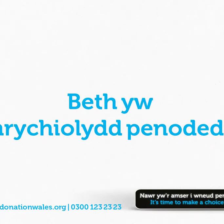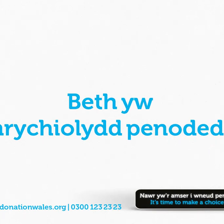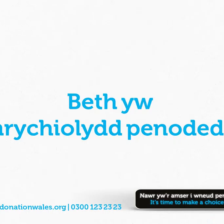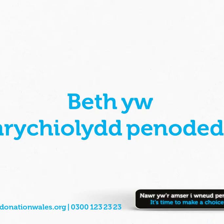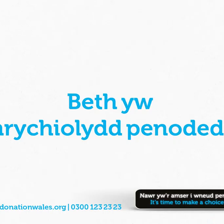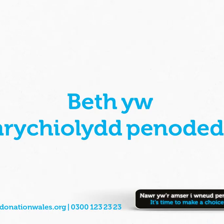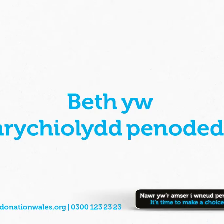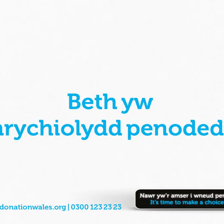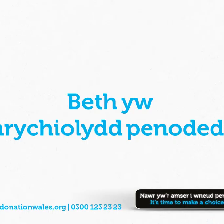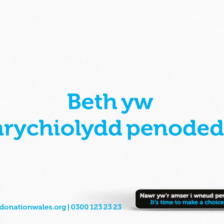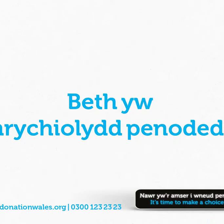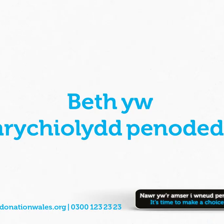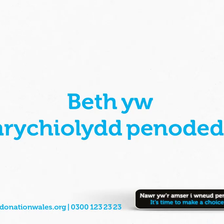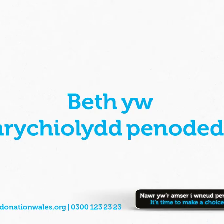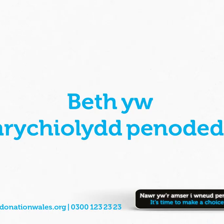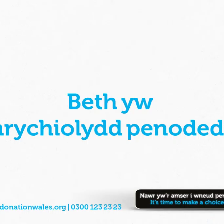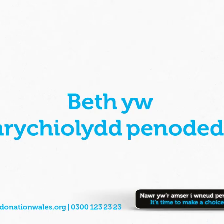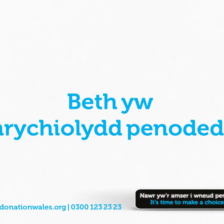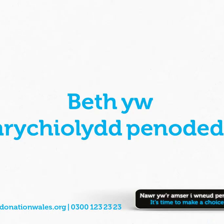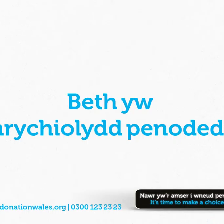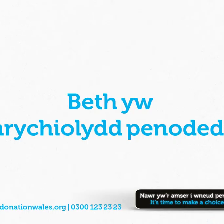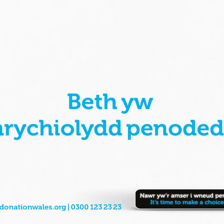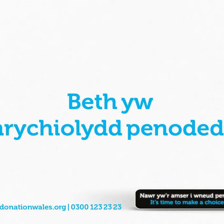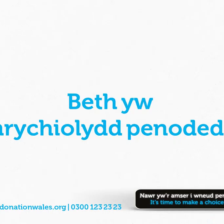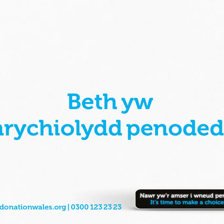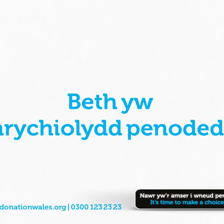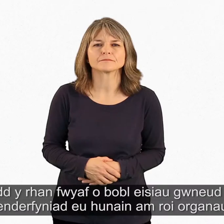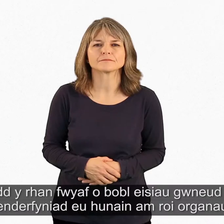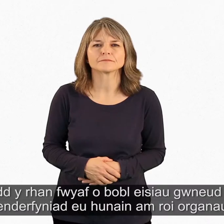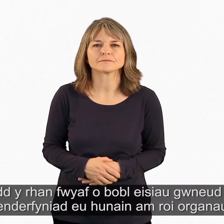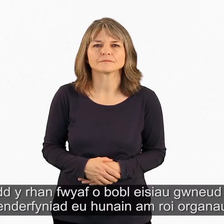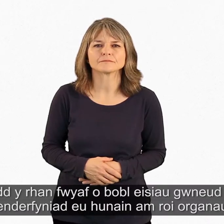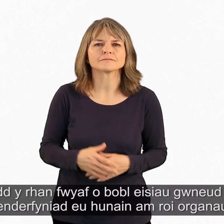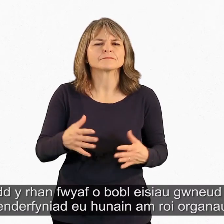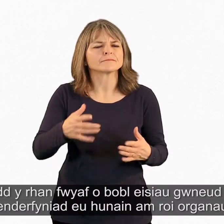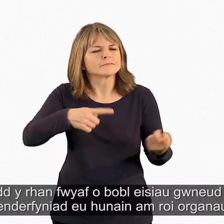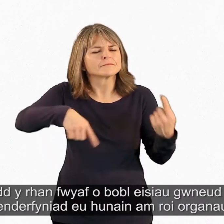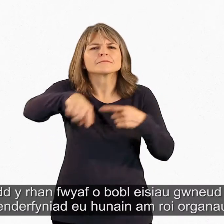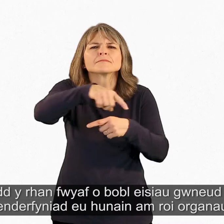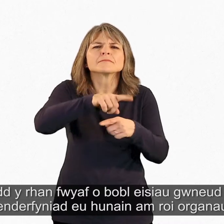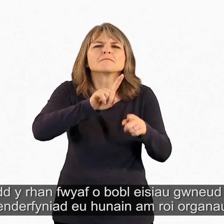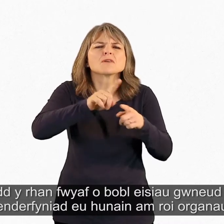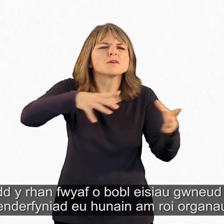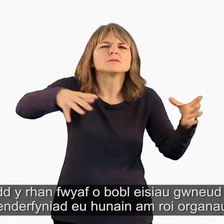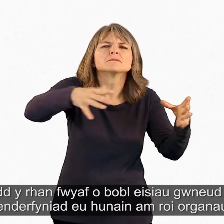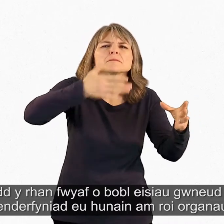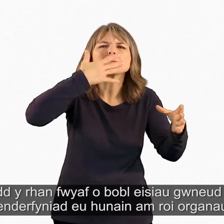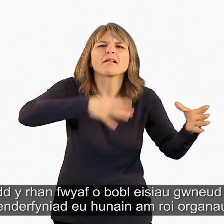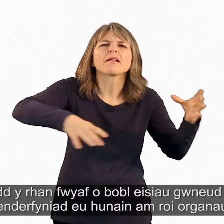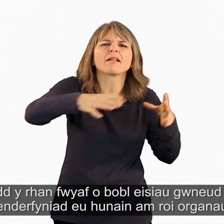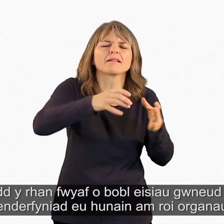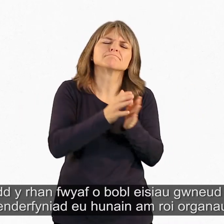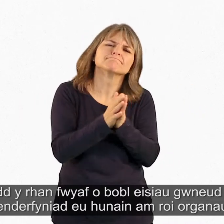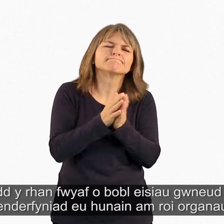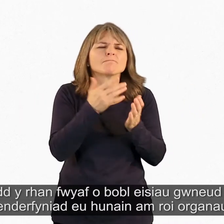Beth yw cynrychiolidd penodedig? Bydd y rhan fwy o fo bobl eisiau gwneud eu penderfyniad eu hunain